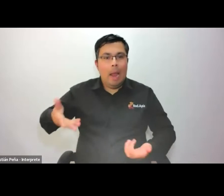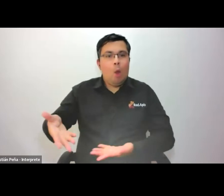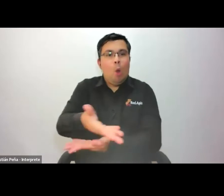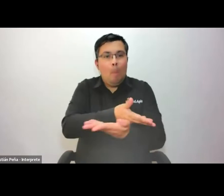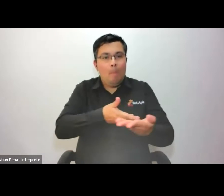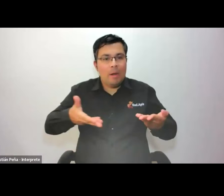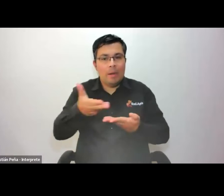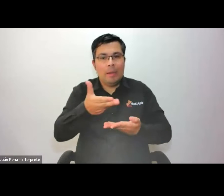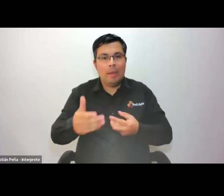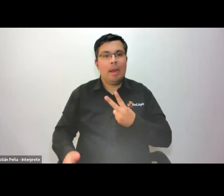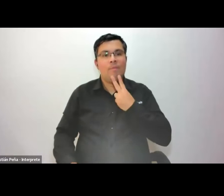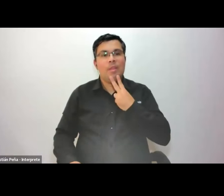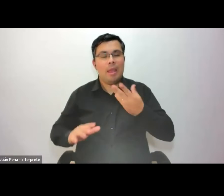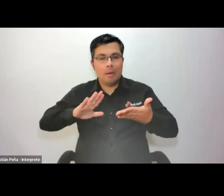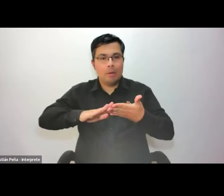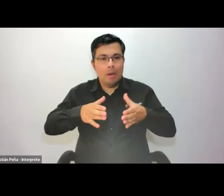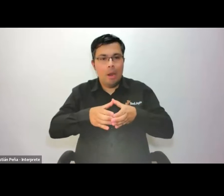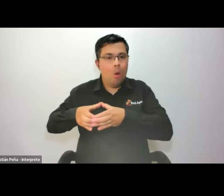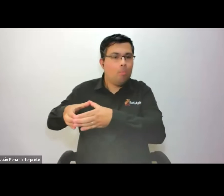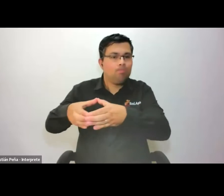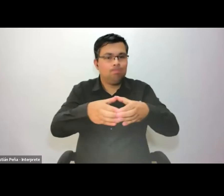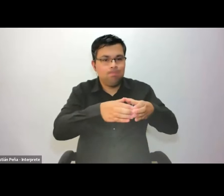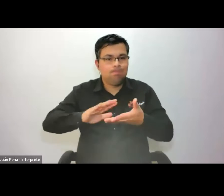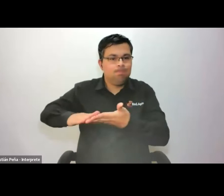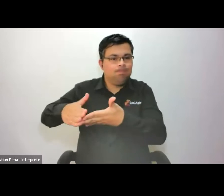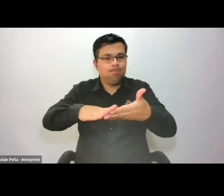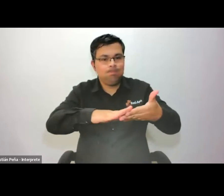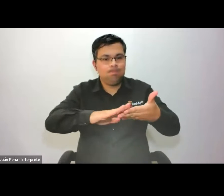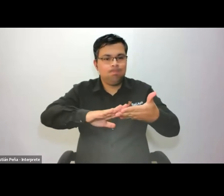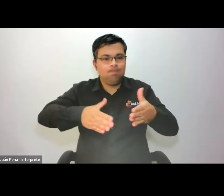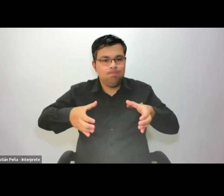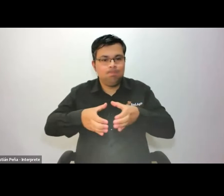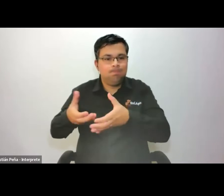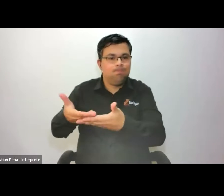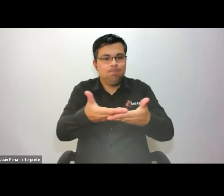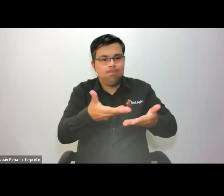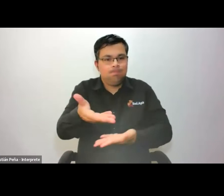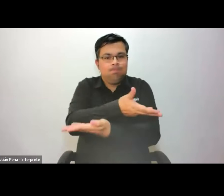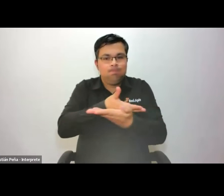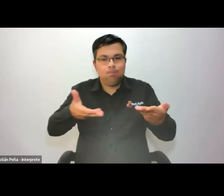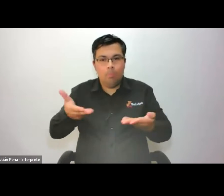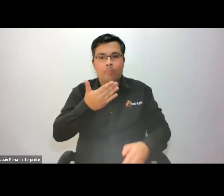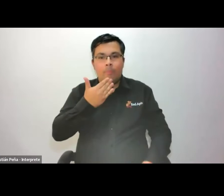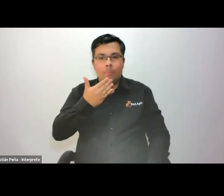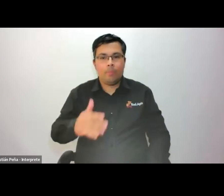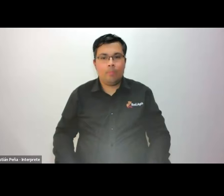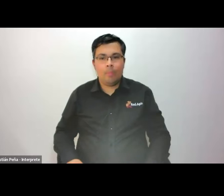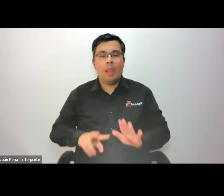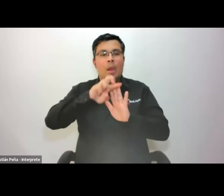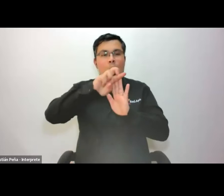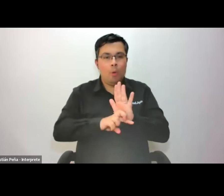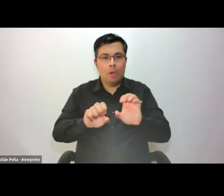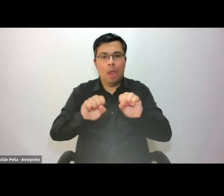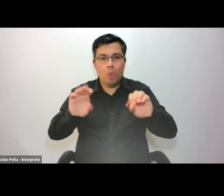por último, el posibilitar desde educación que se concreten los proyectos educativos y los proyectos